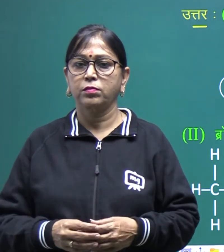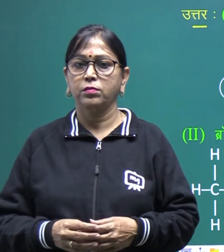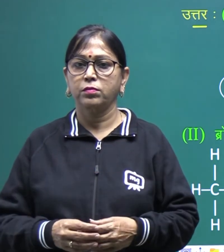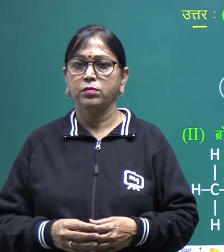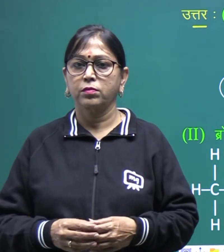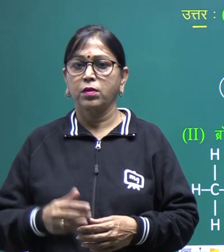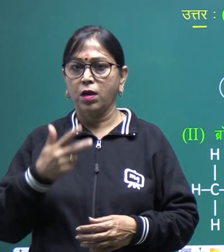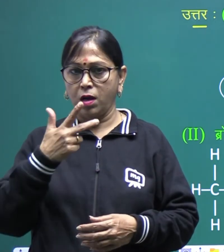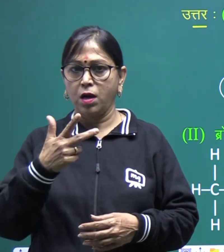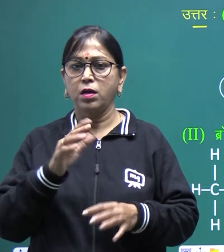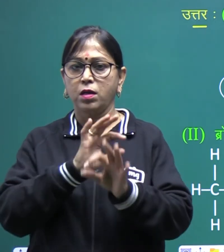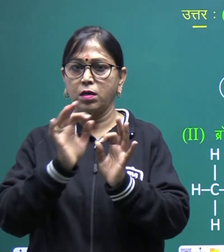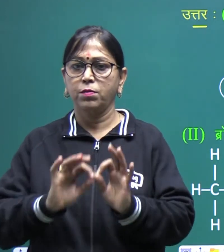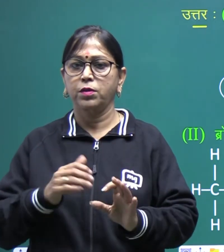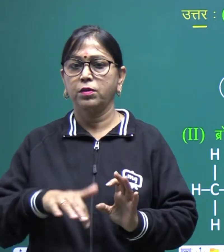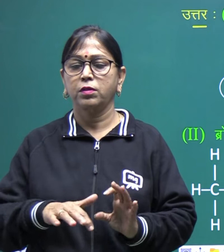अष्टक पूर्ण कर